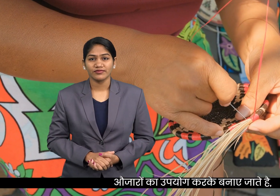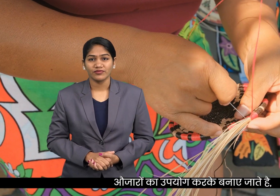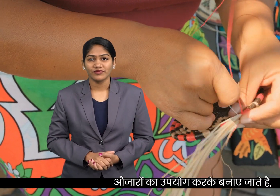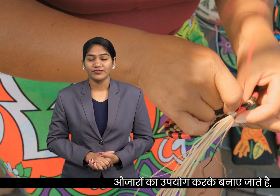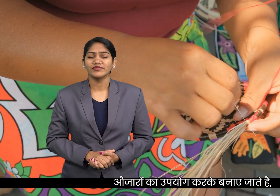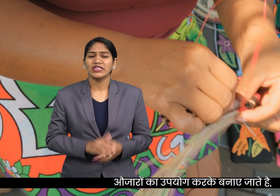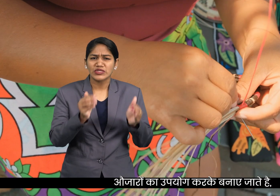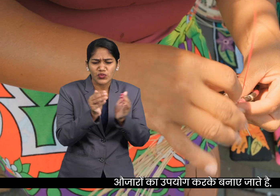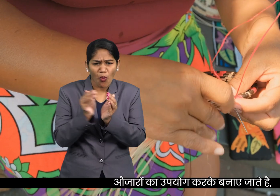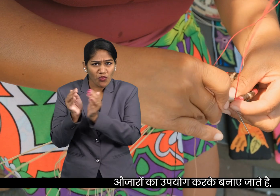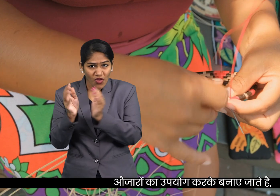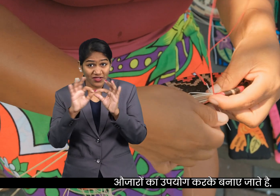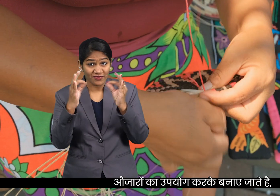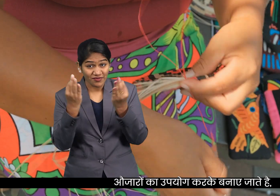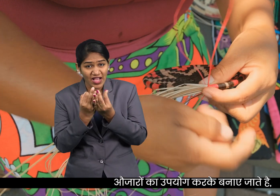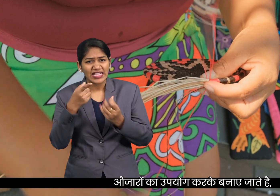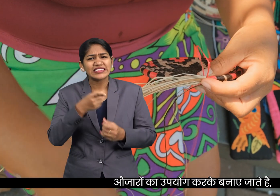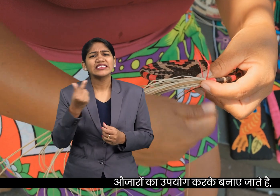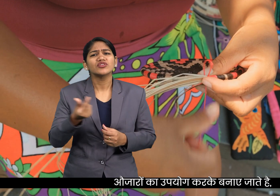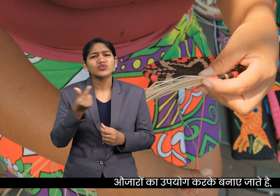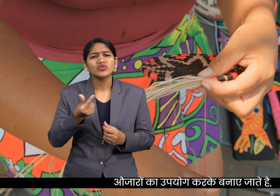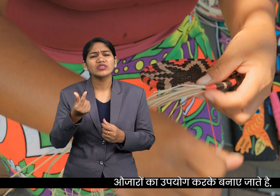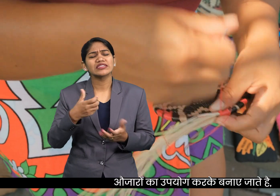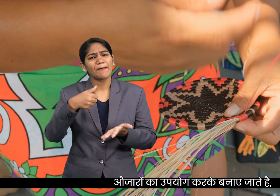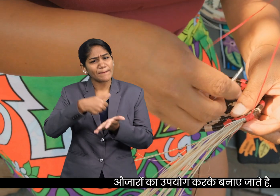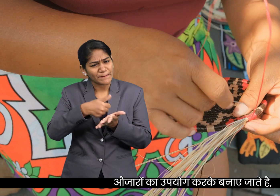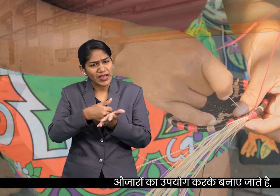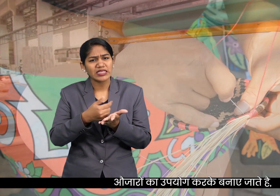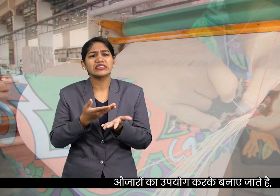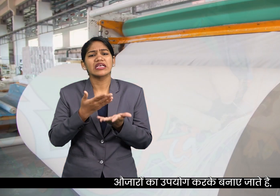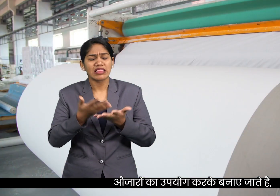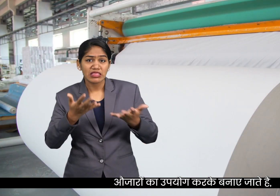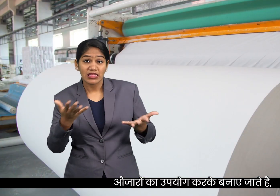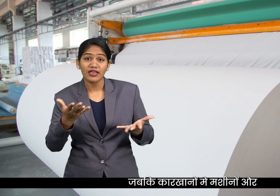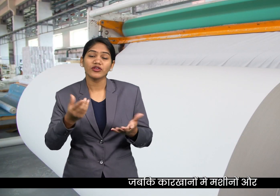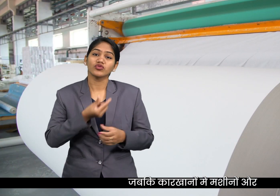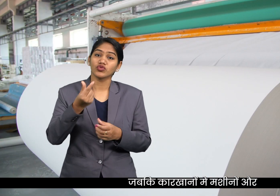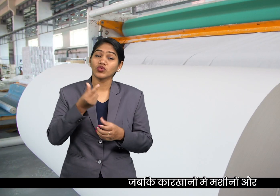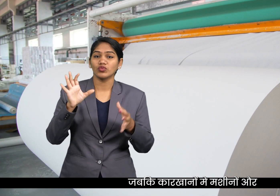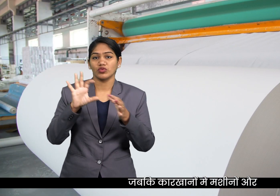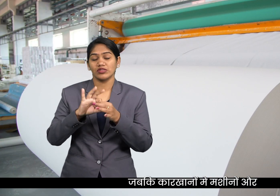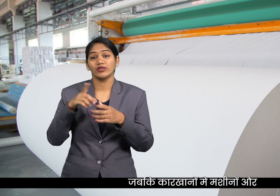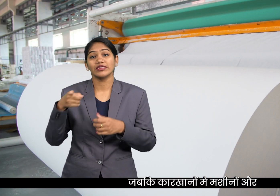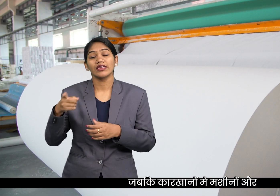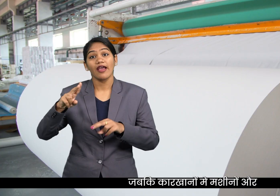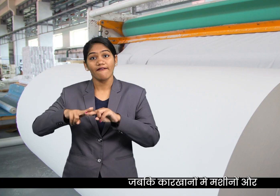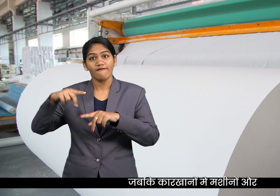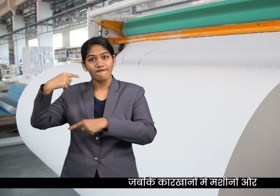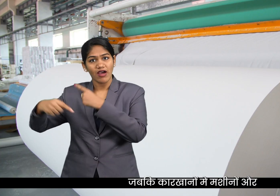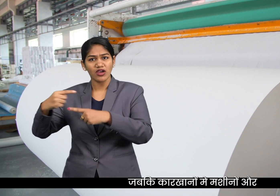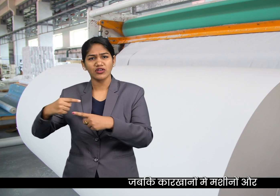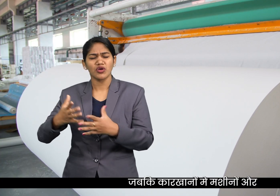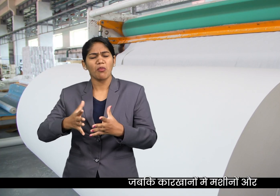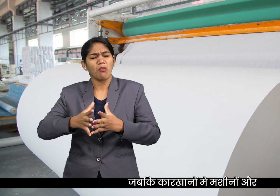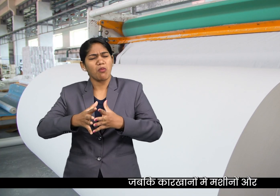बुनियादी औजारों का उपयोग करके बनाए जाते हैं, जबकि कारखानों